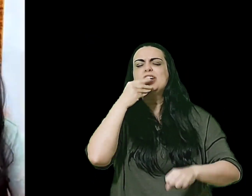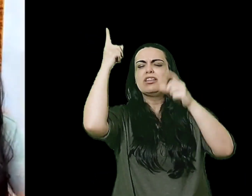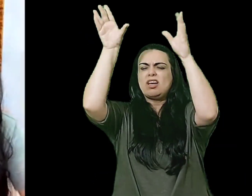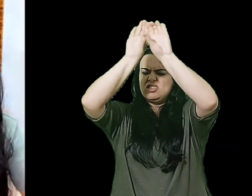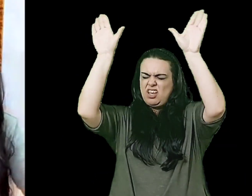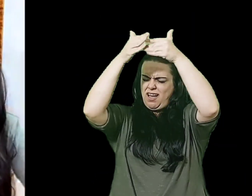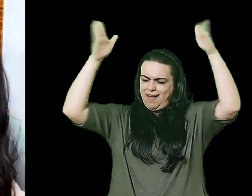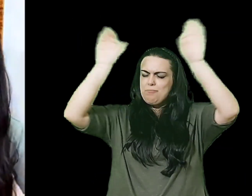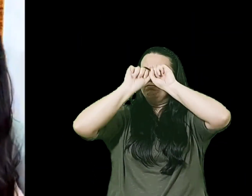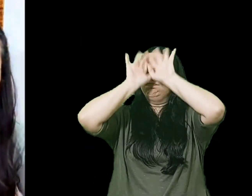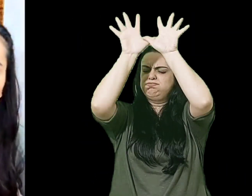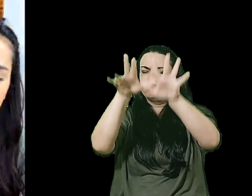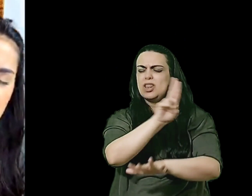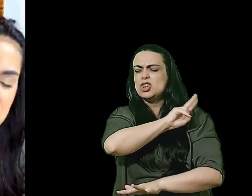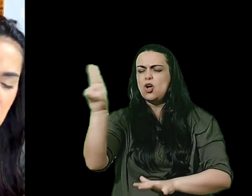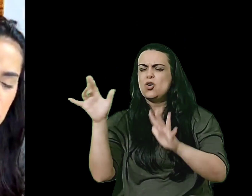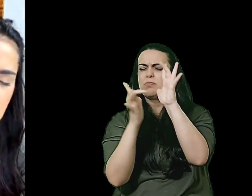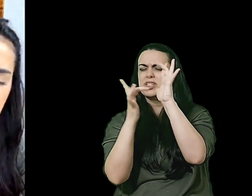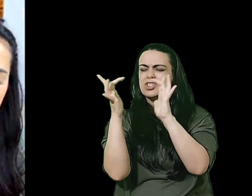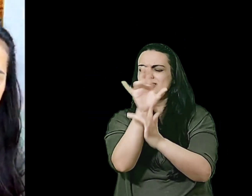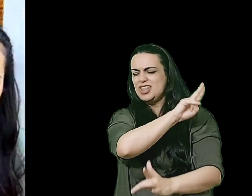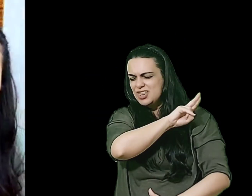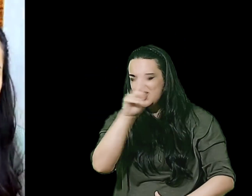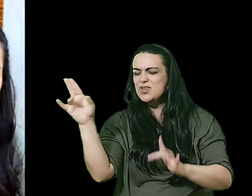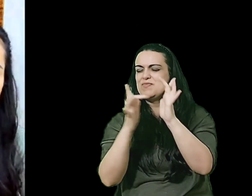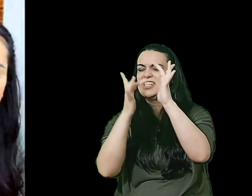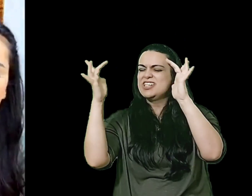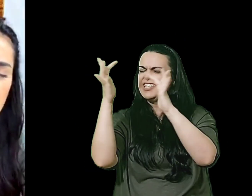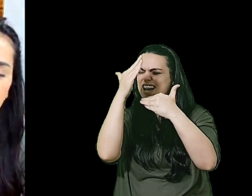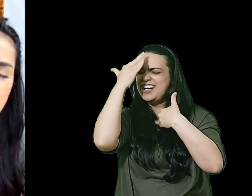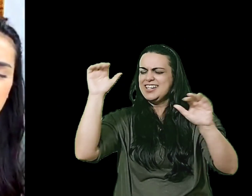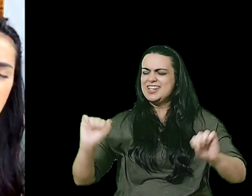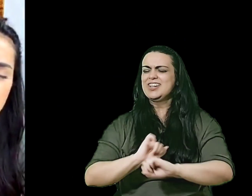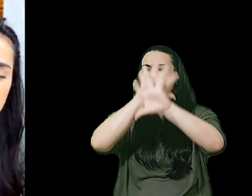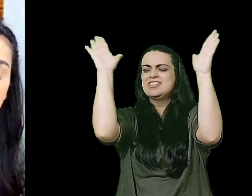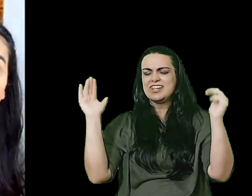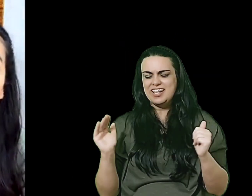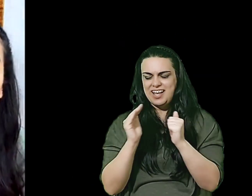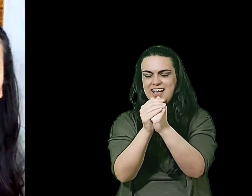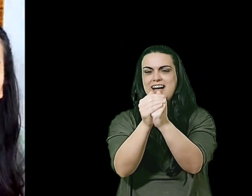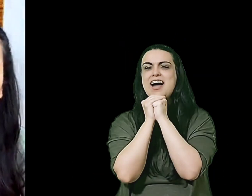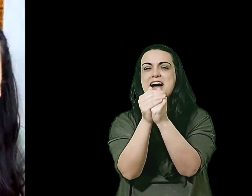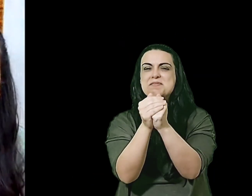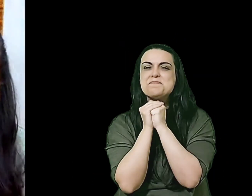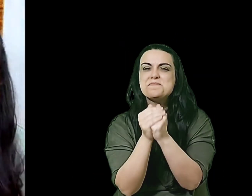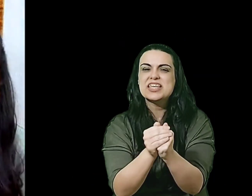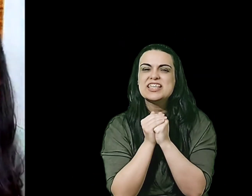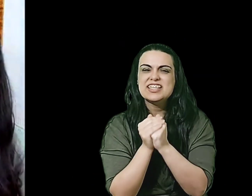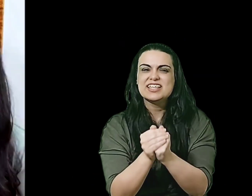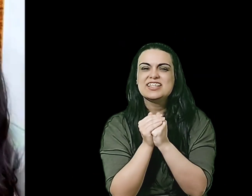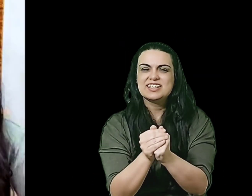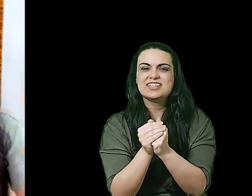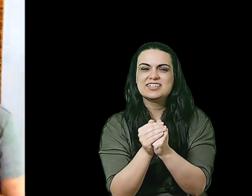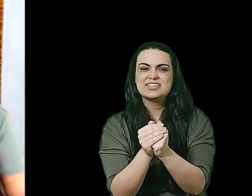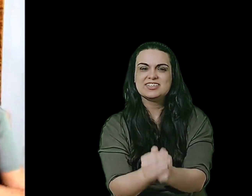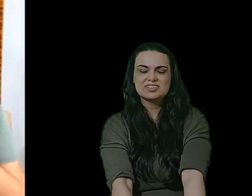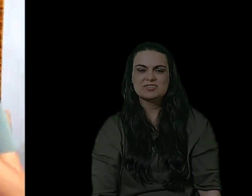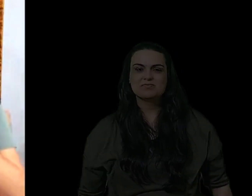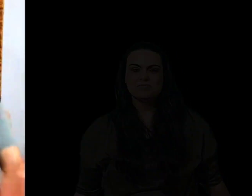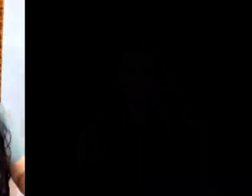sobre nós. Em nome de Jesus te agradecemos, em nome de Jesus te glorificamos. Amém e amém.